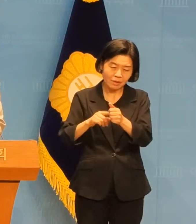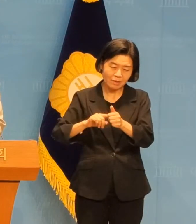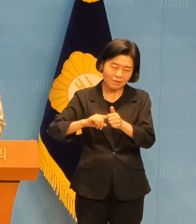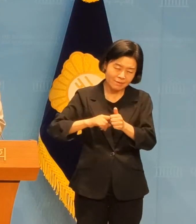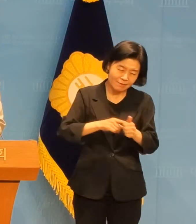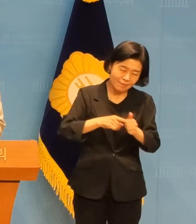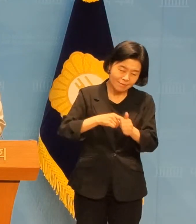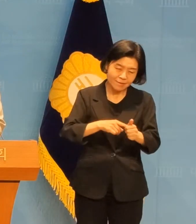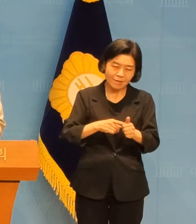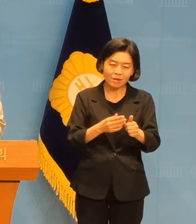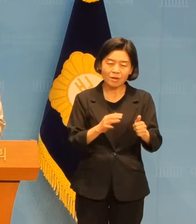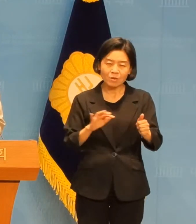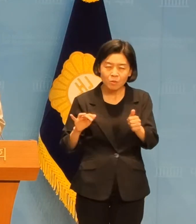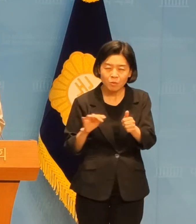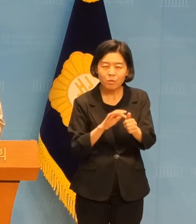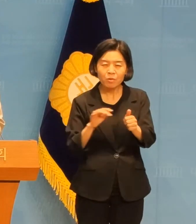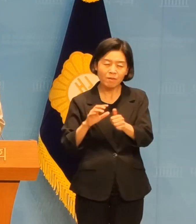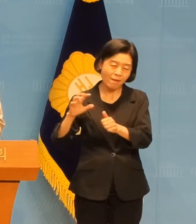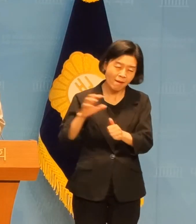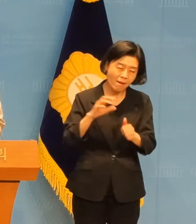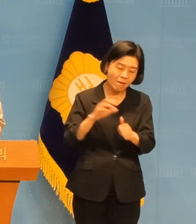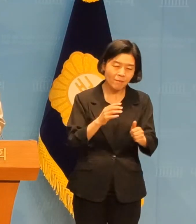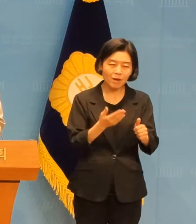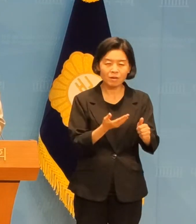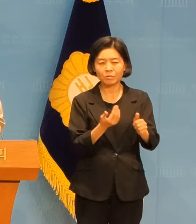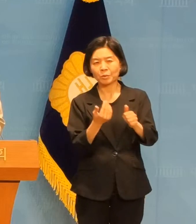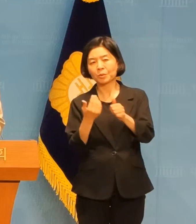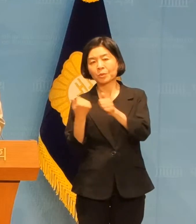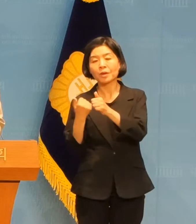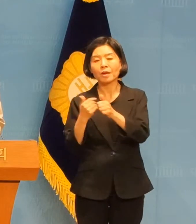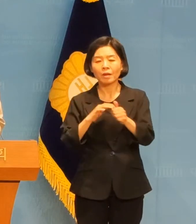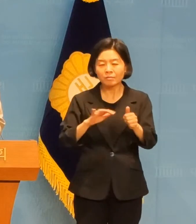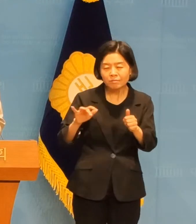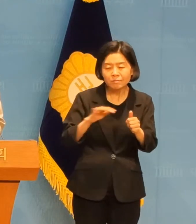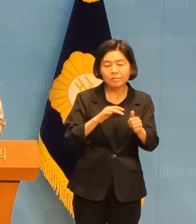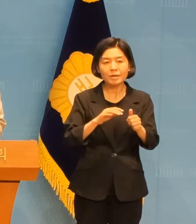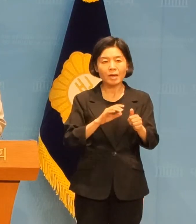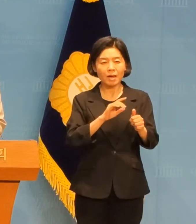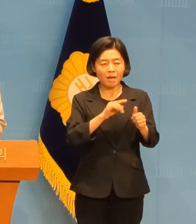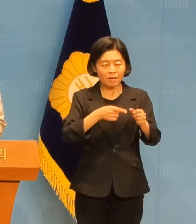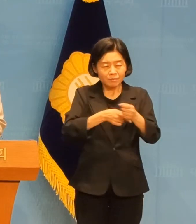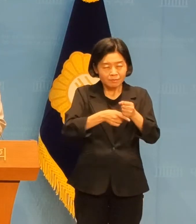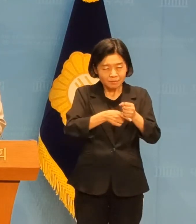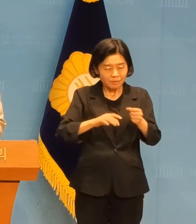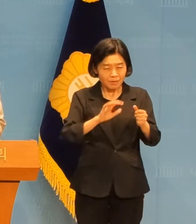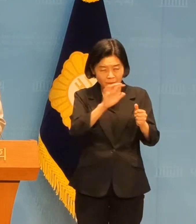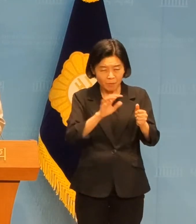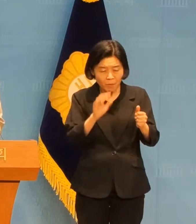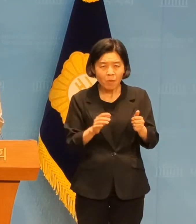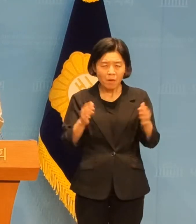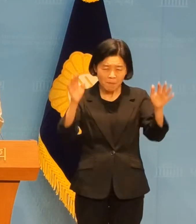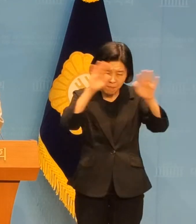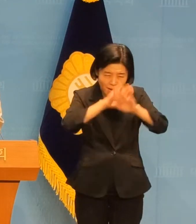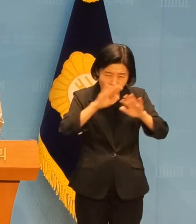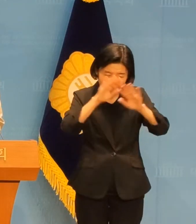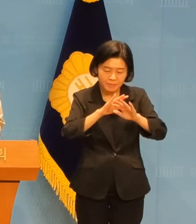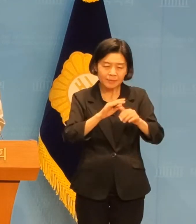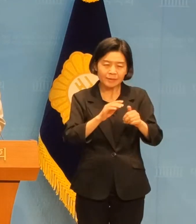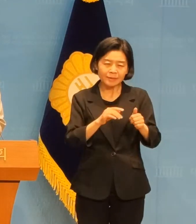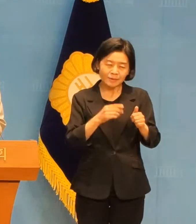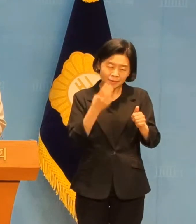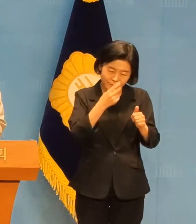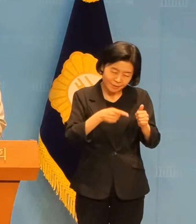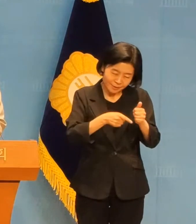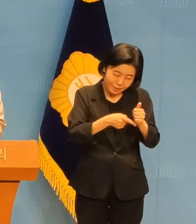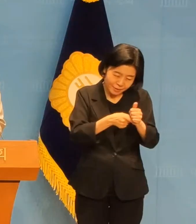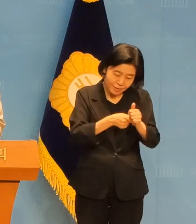회유, 압박, 유도신문, 반복신문, 심야조사로 심한 모멸감을